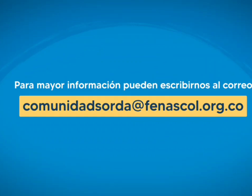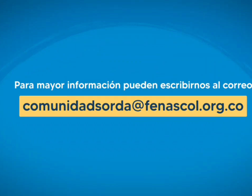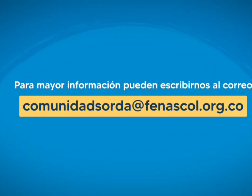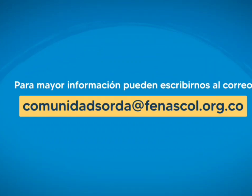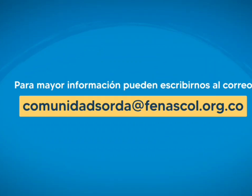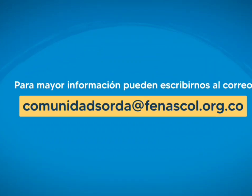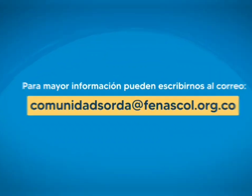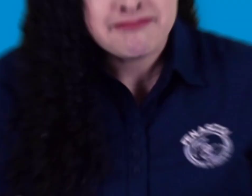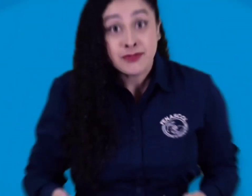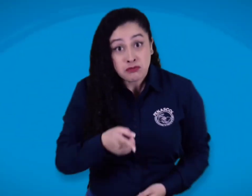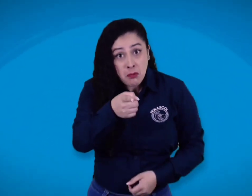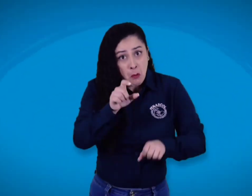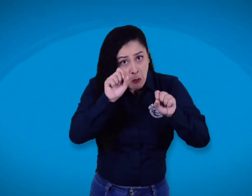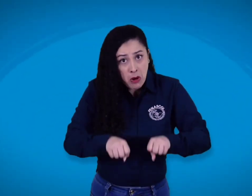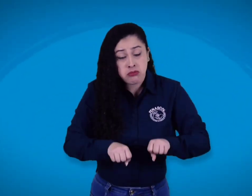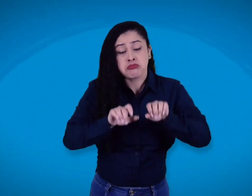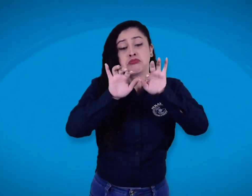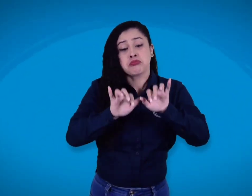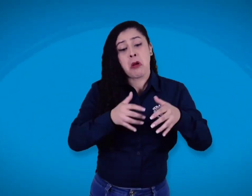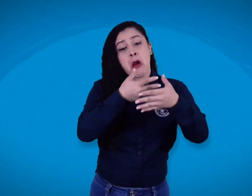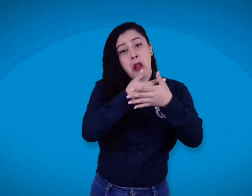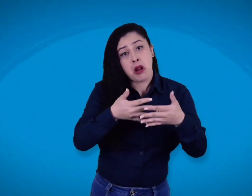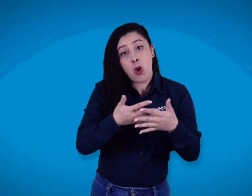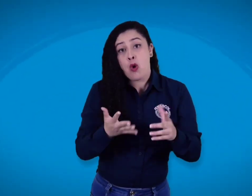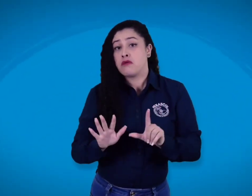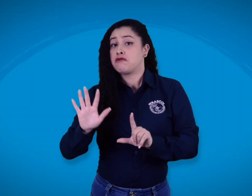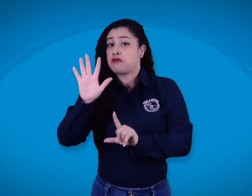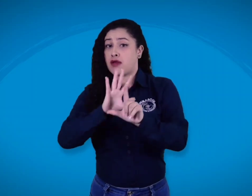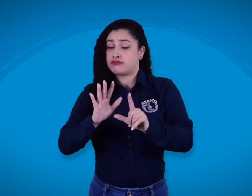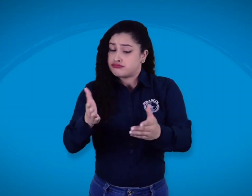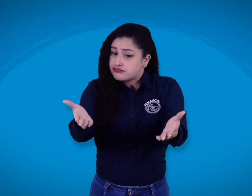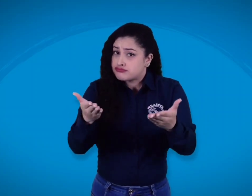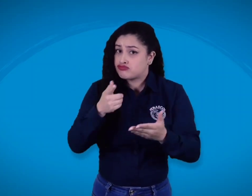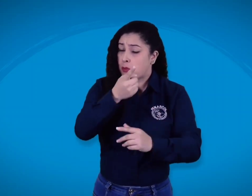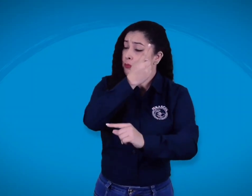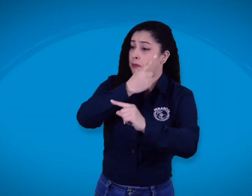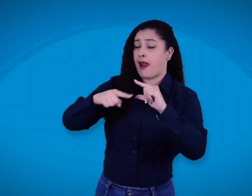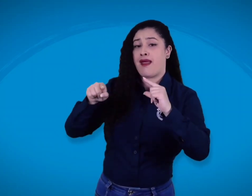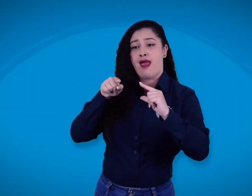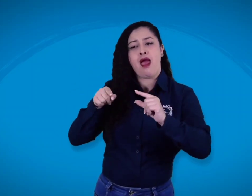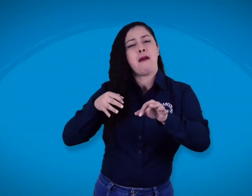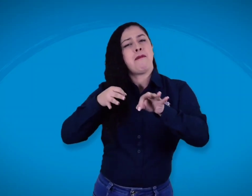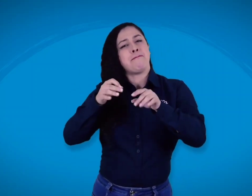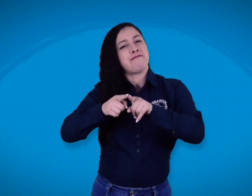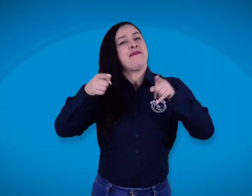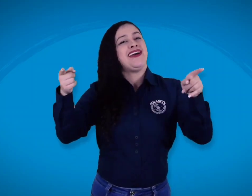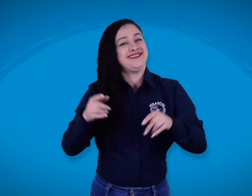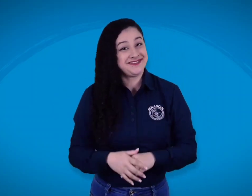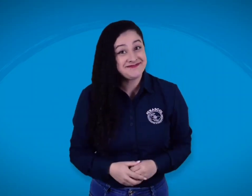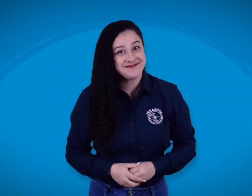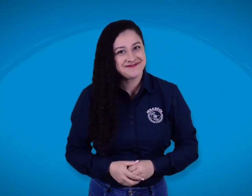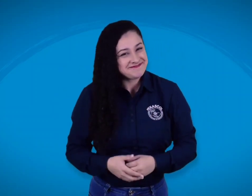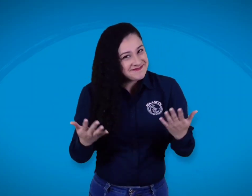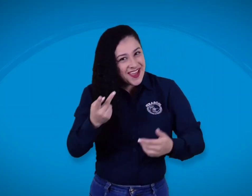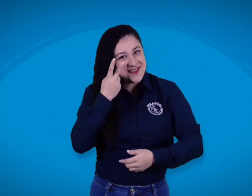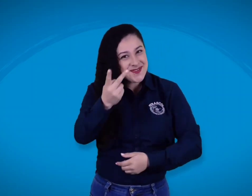punto hereje puntocom puedes escribir tu pregunta o realizar un vídeo ambas son bienvenidas y te daremos más